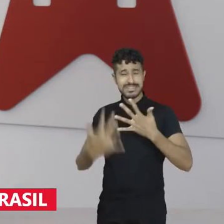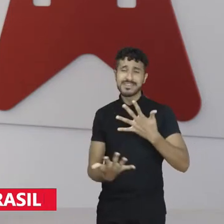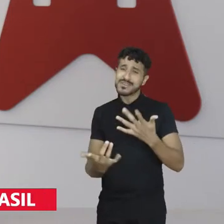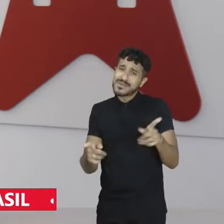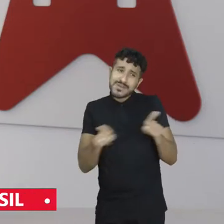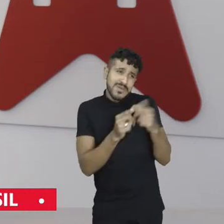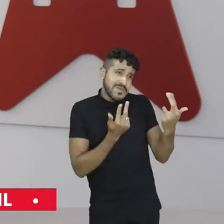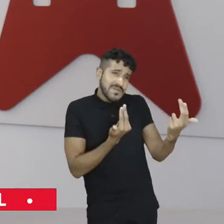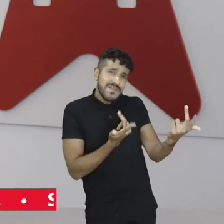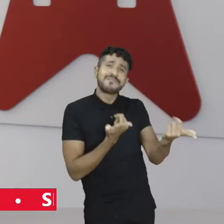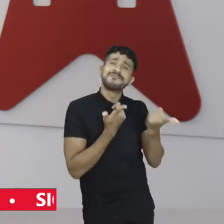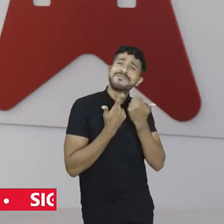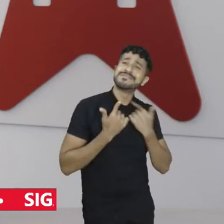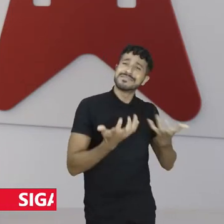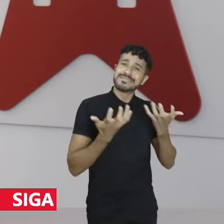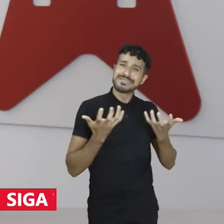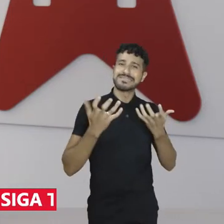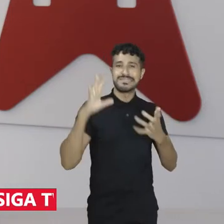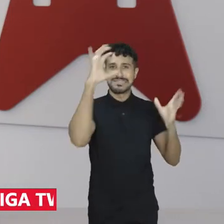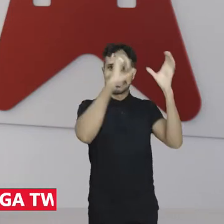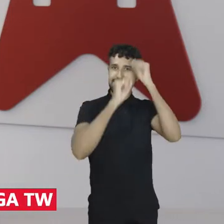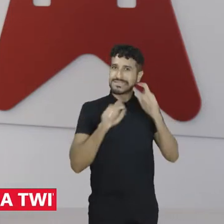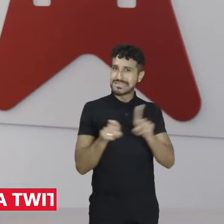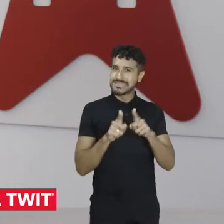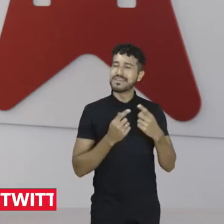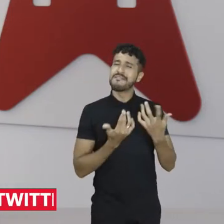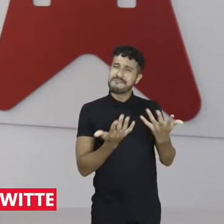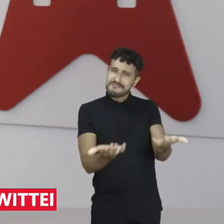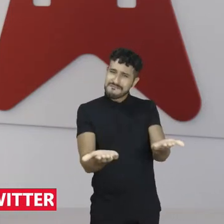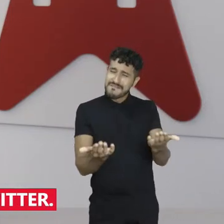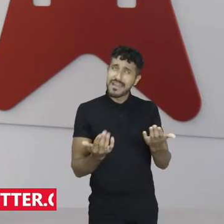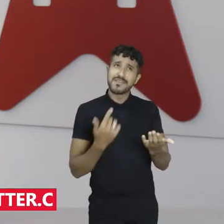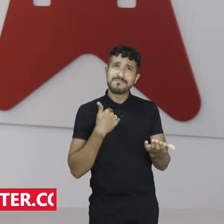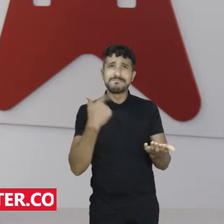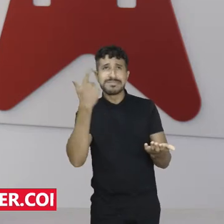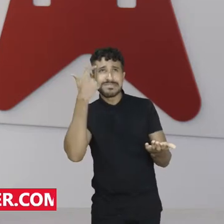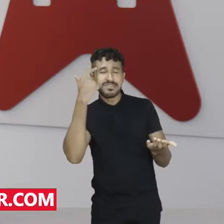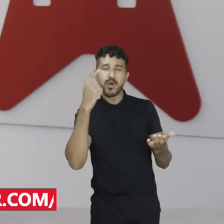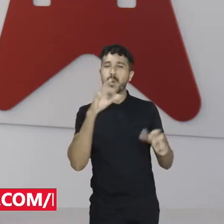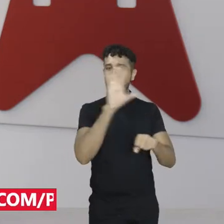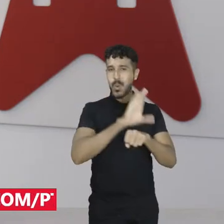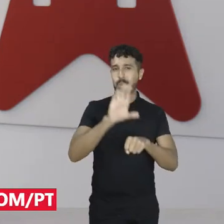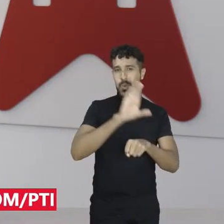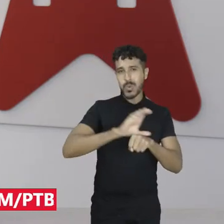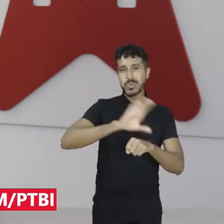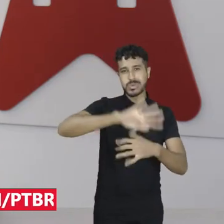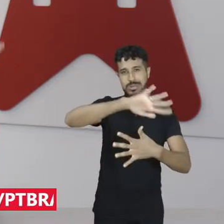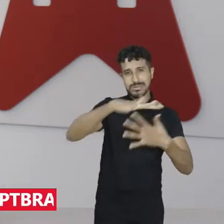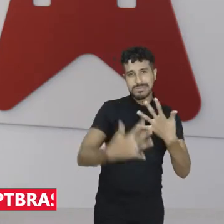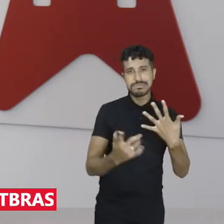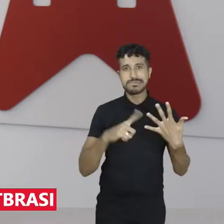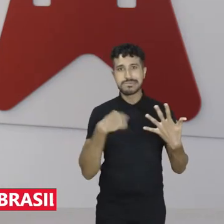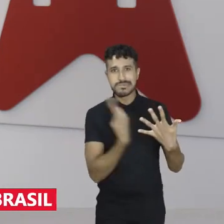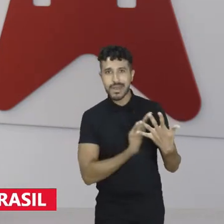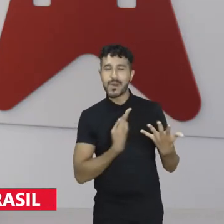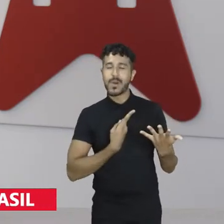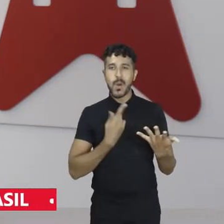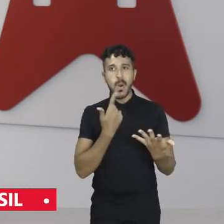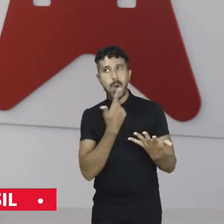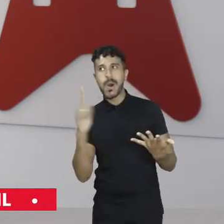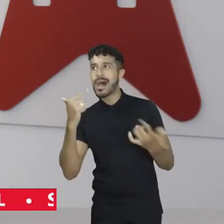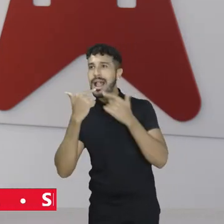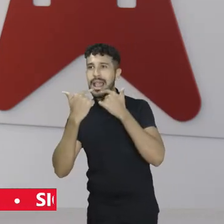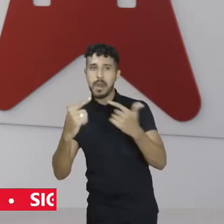tô com vontade, tô querendo aprender também, vamos fazer aí um curso de formação em Libras para a gente, né? Mais um idioma aí,